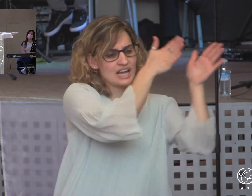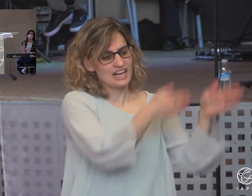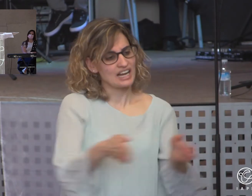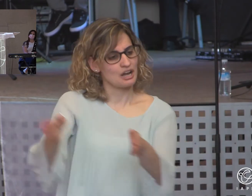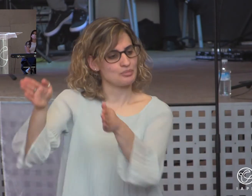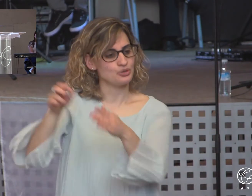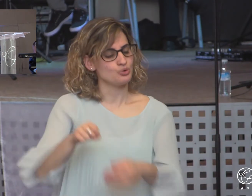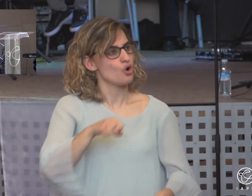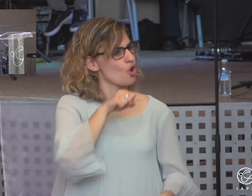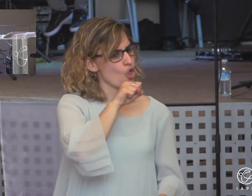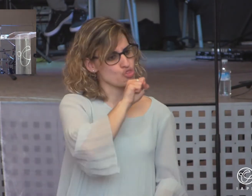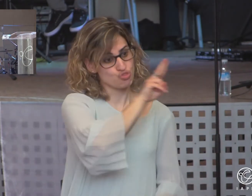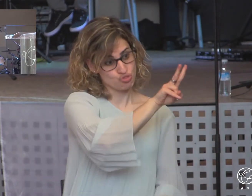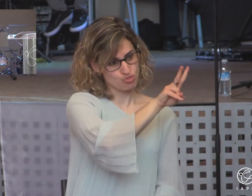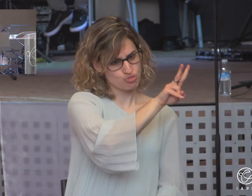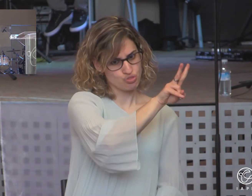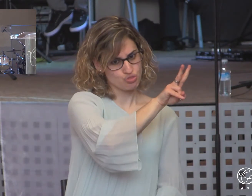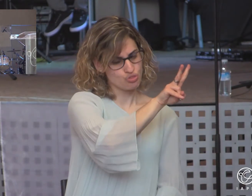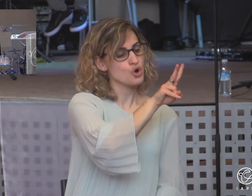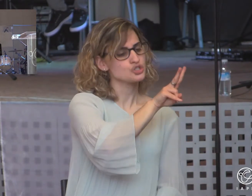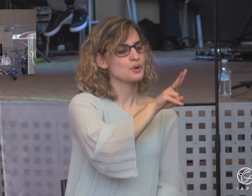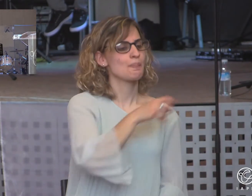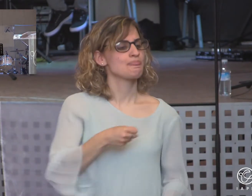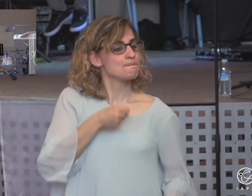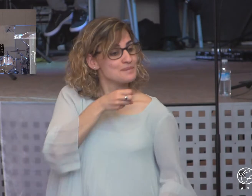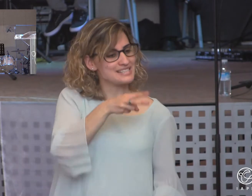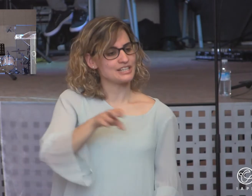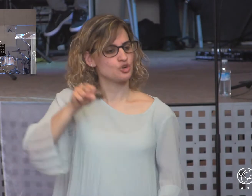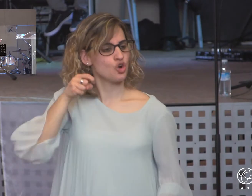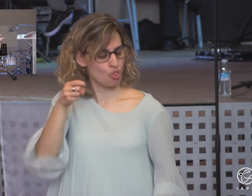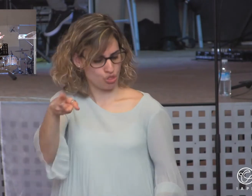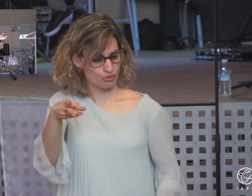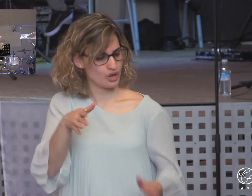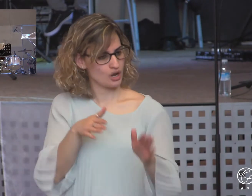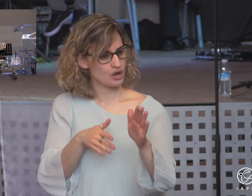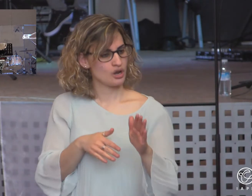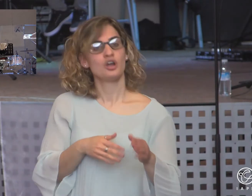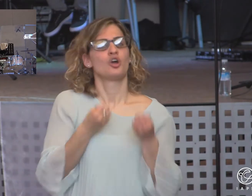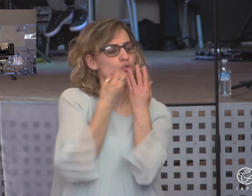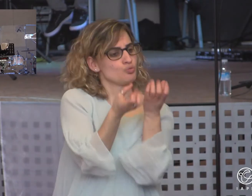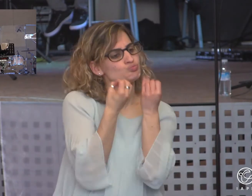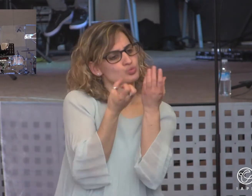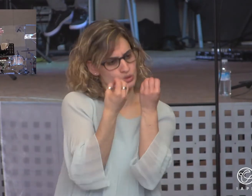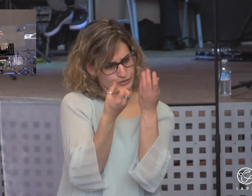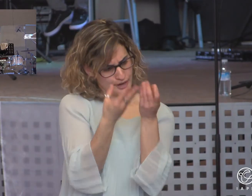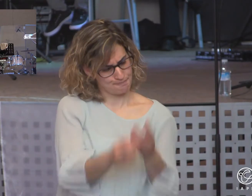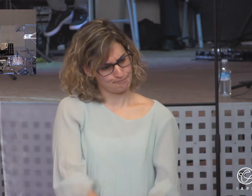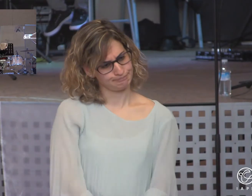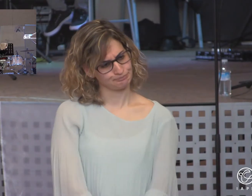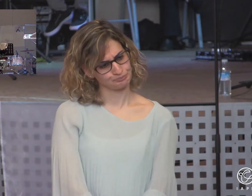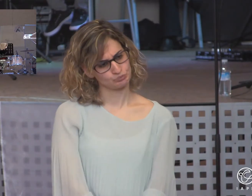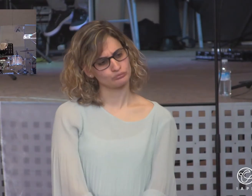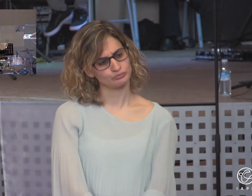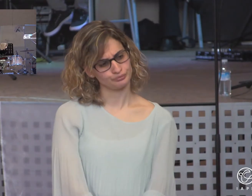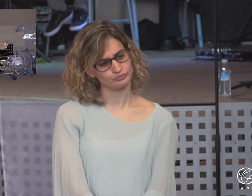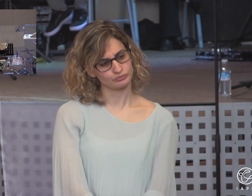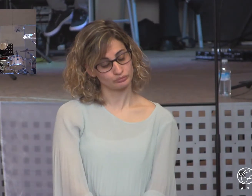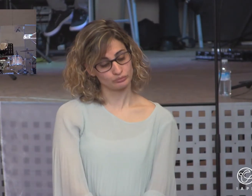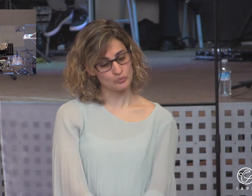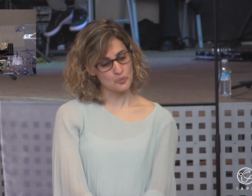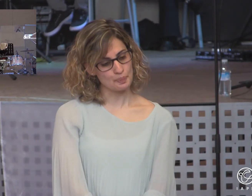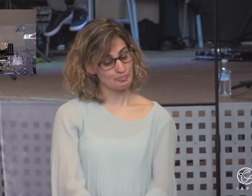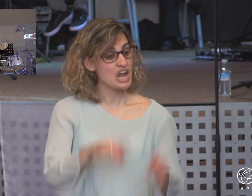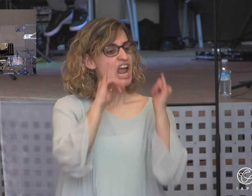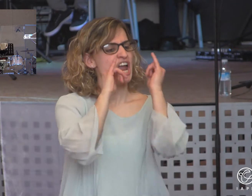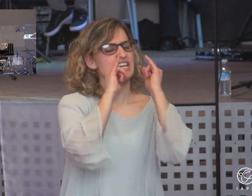entonces, en esa celebración tenía que haber muchísima gente. Jerusalén tenía que estar más llena que